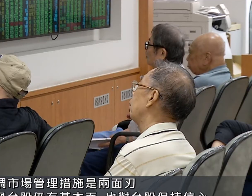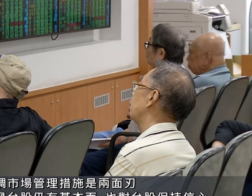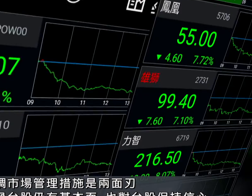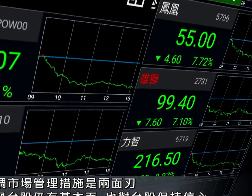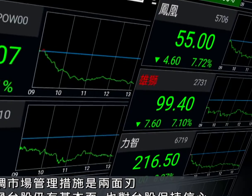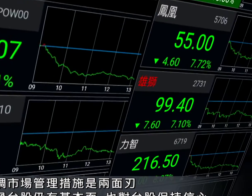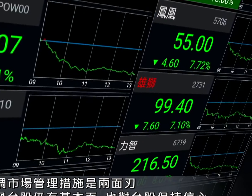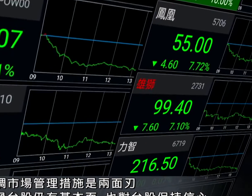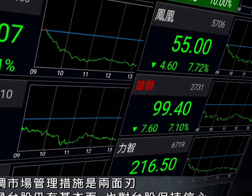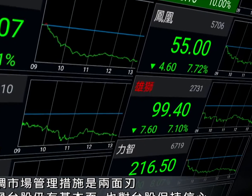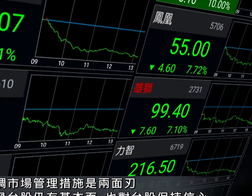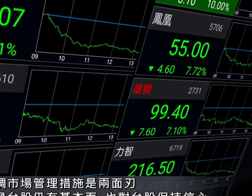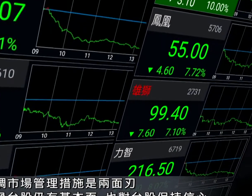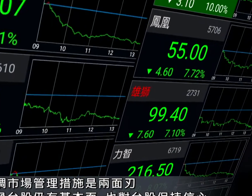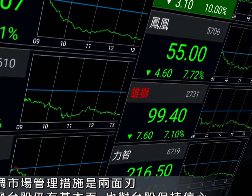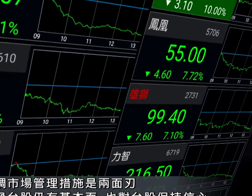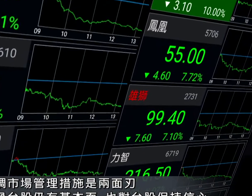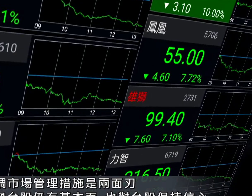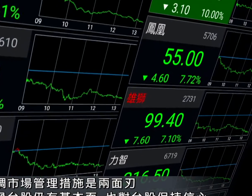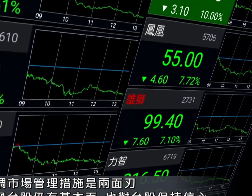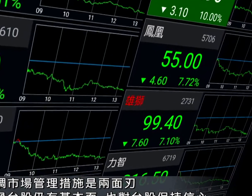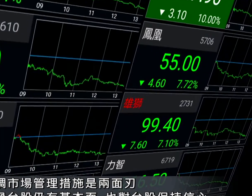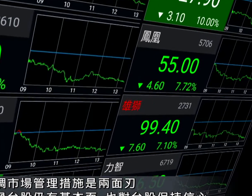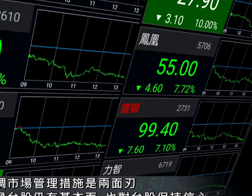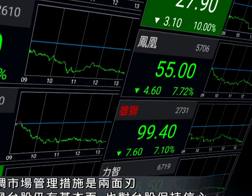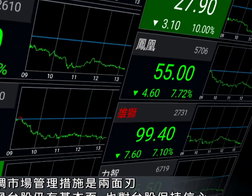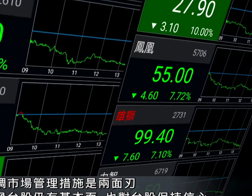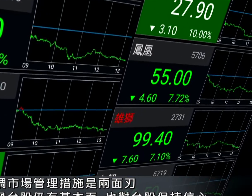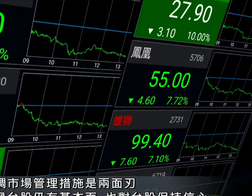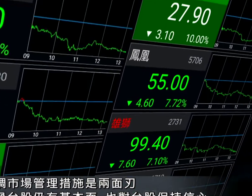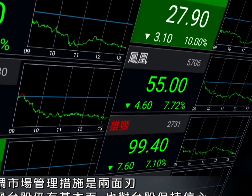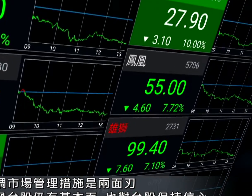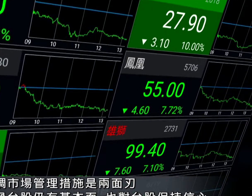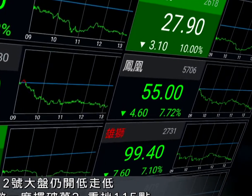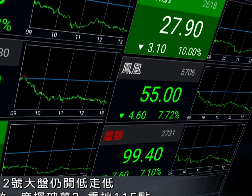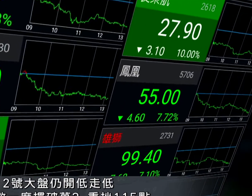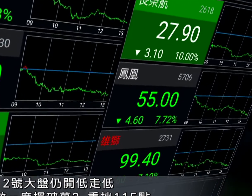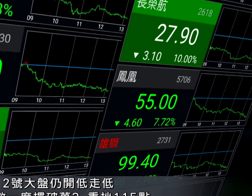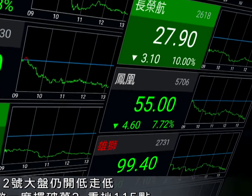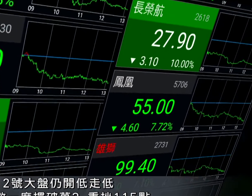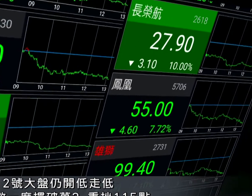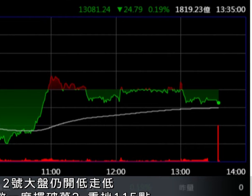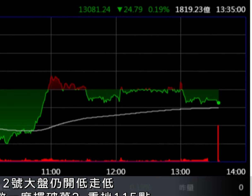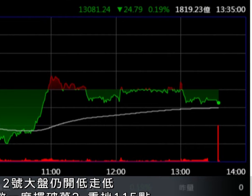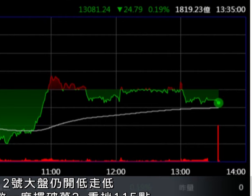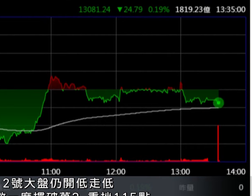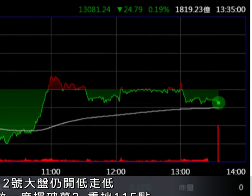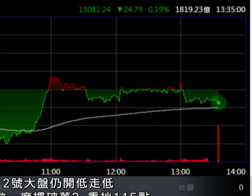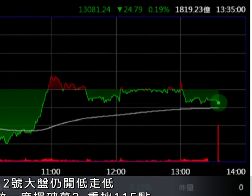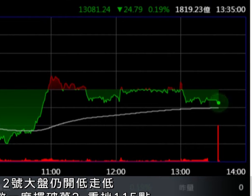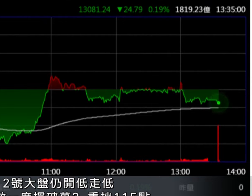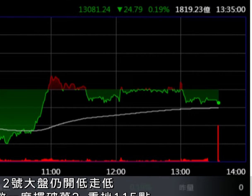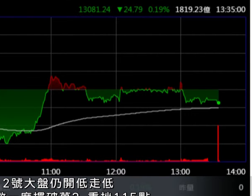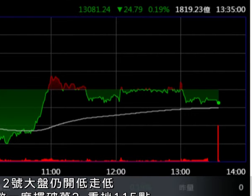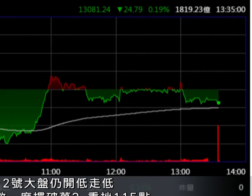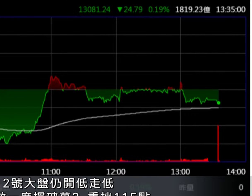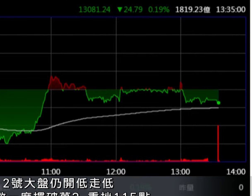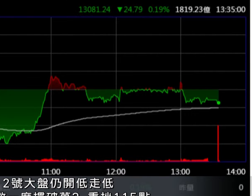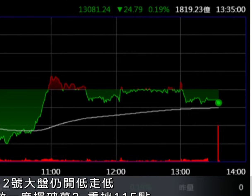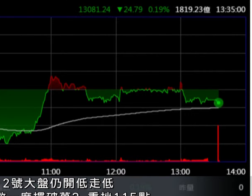是两面刃，不过台股仍有基本面，也对台股保持信心。但12号大盘仍开低走低，指数一度贯破